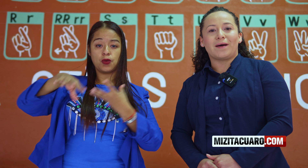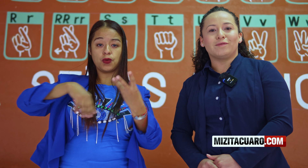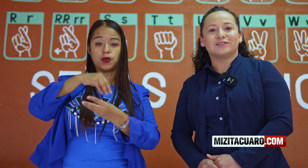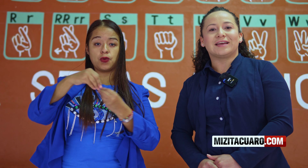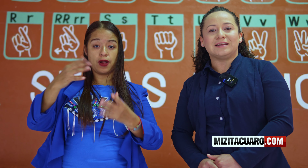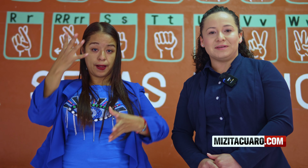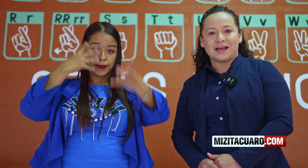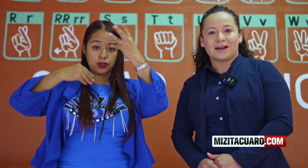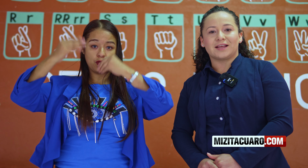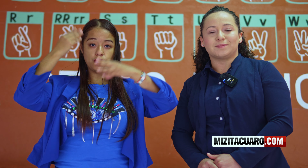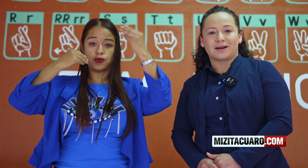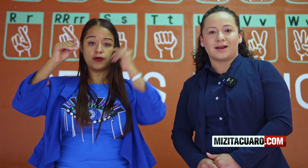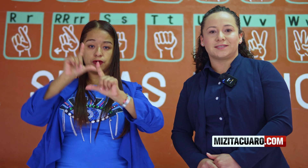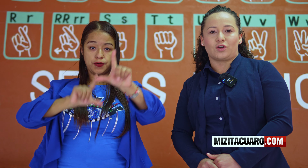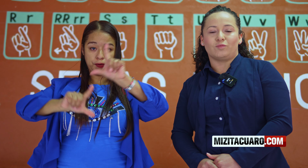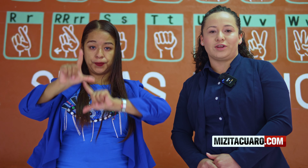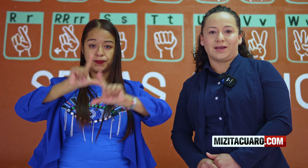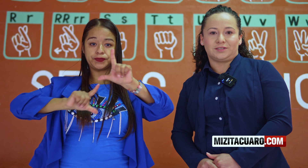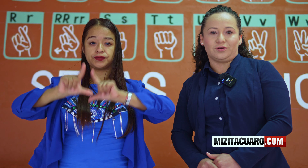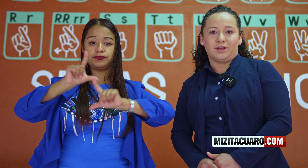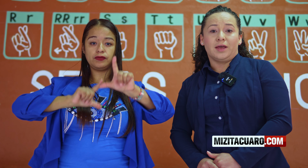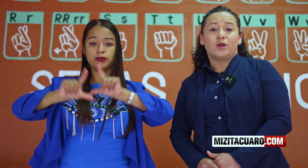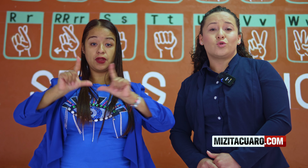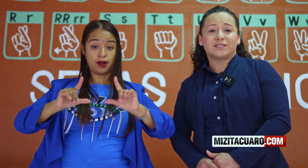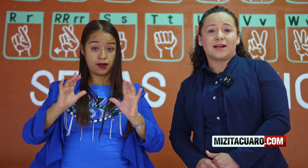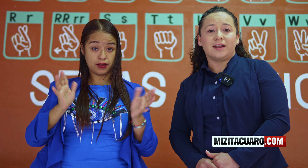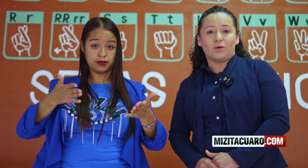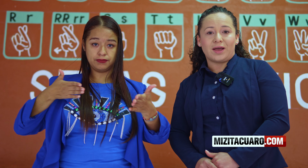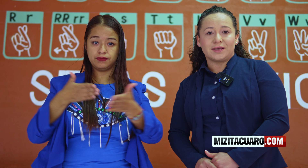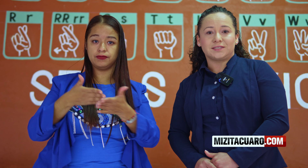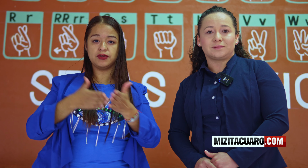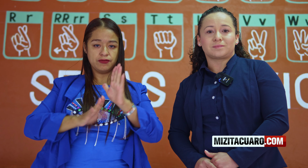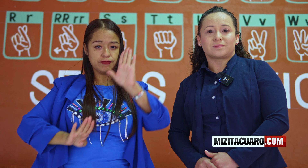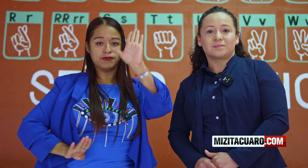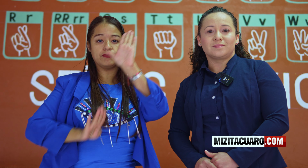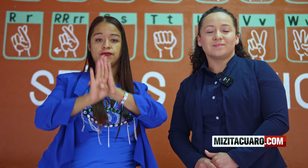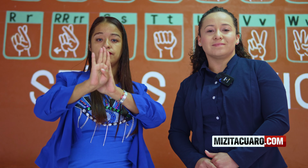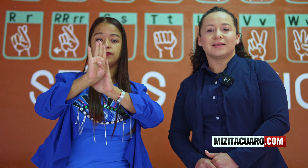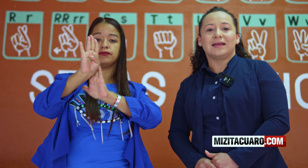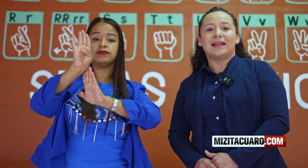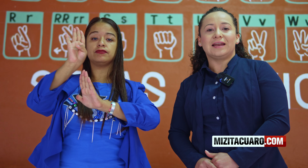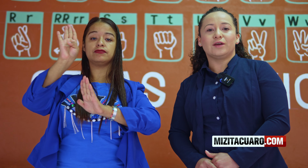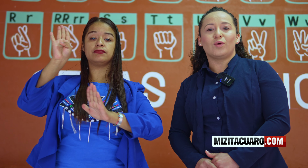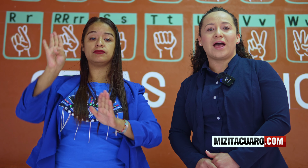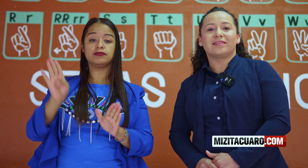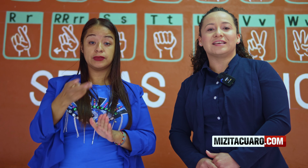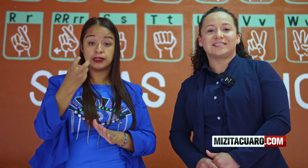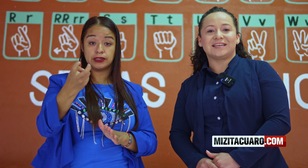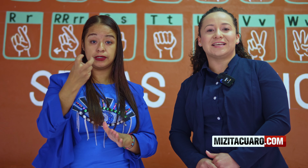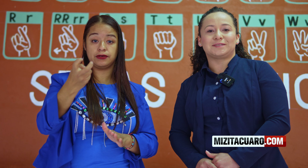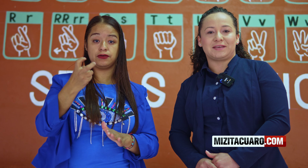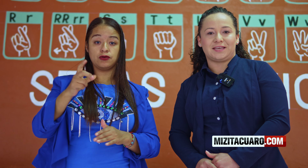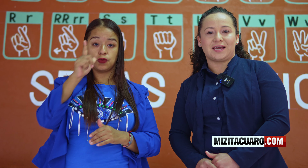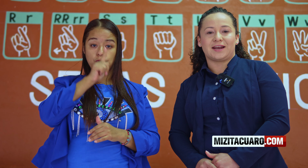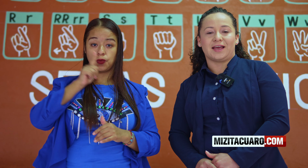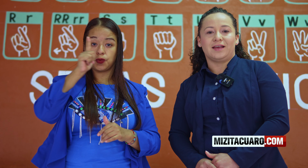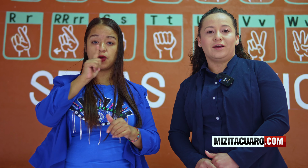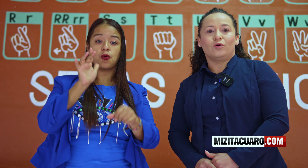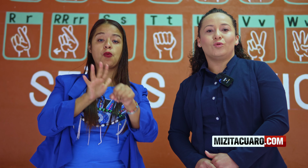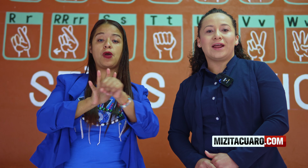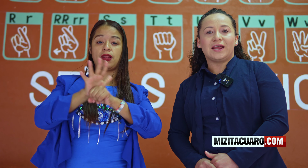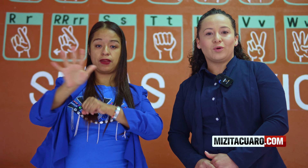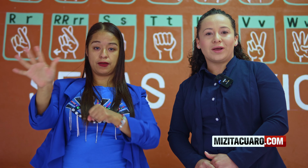que podamos eliminar las barreras de comunicación. Nuestra lengua es la lengua de señas